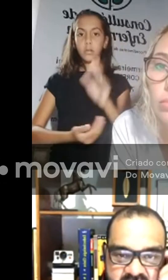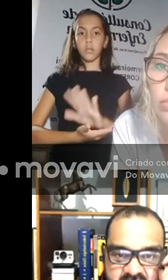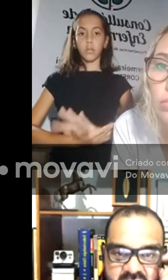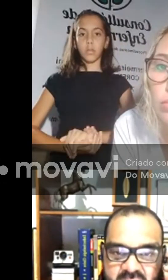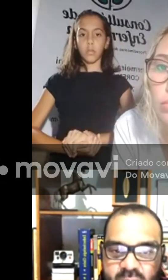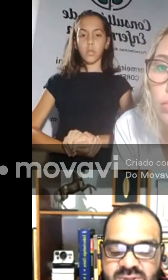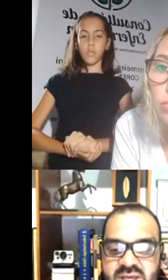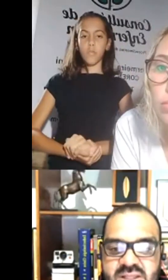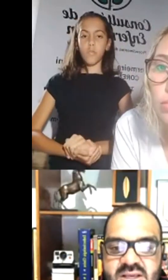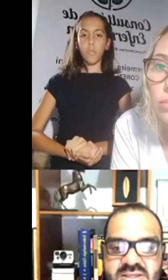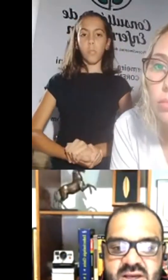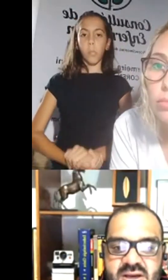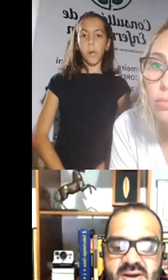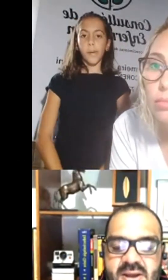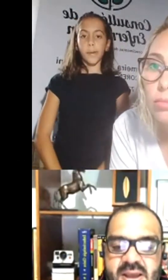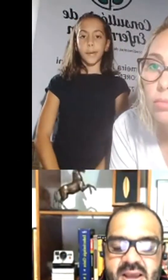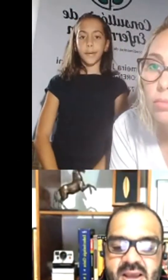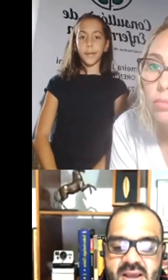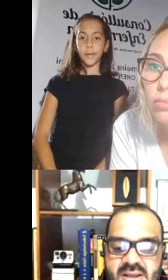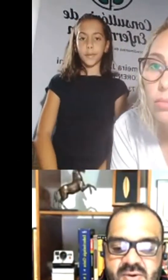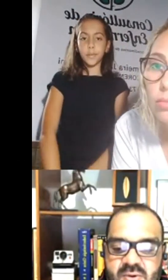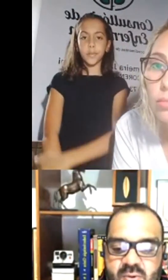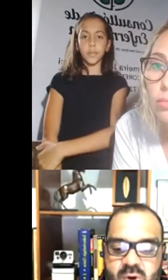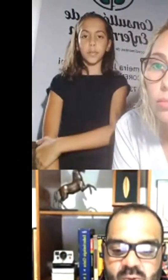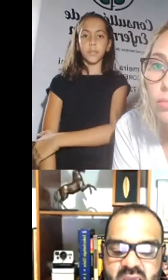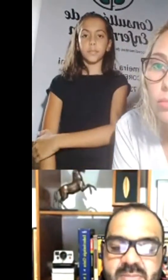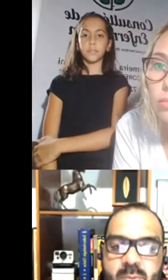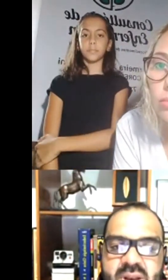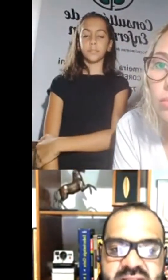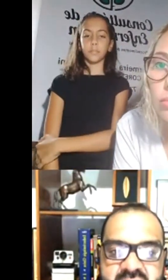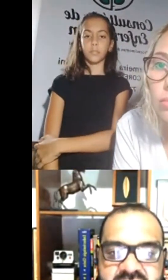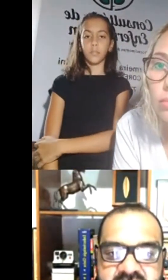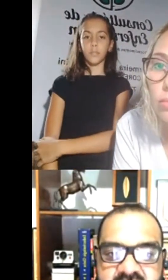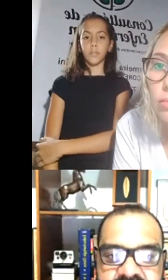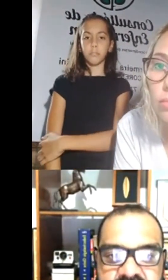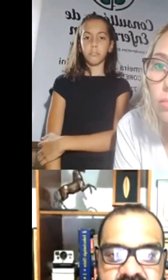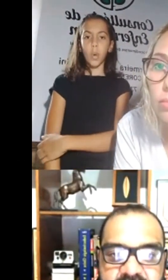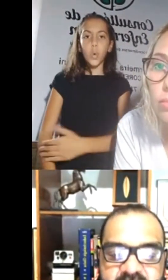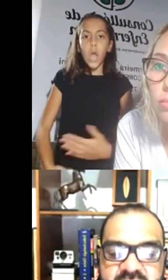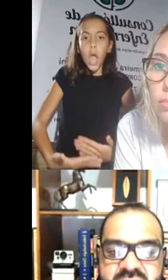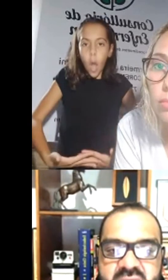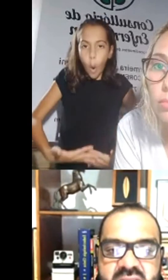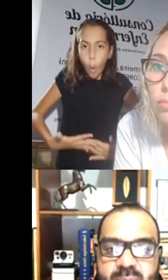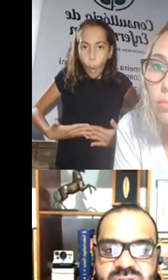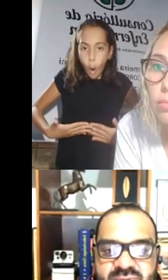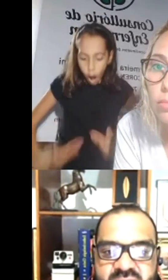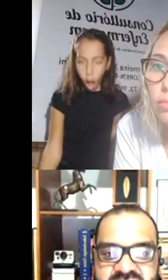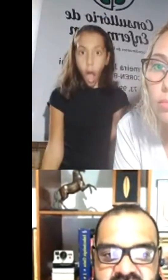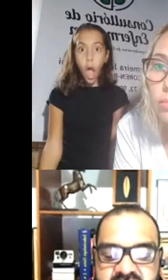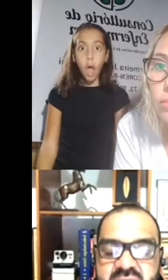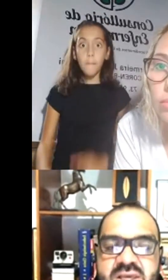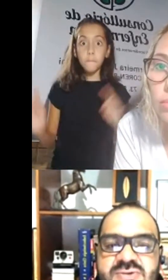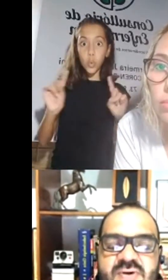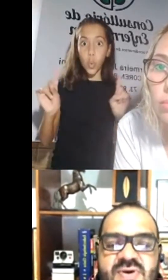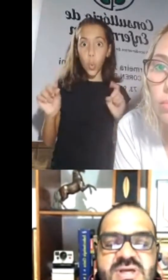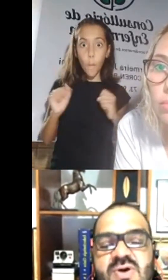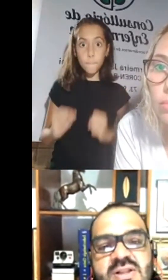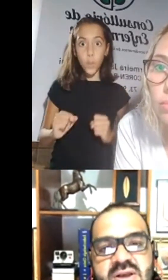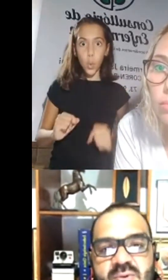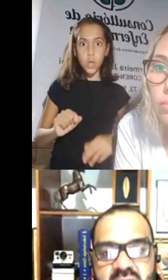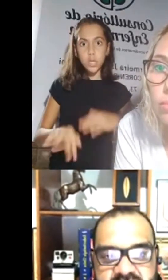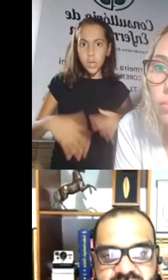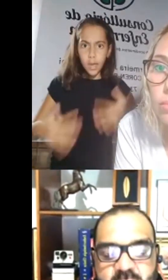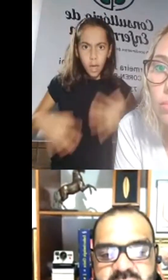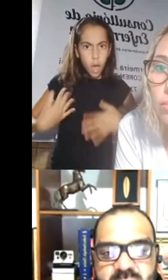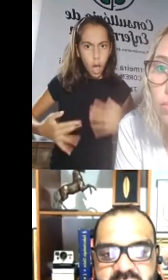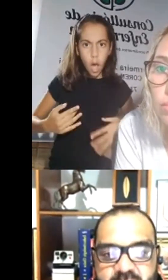aí. Com certeza, qualquer mobilidade que ele tenha e que ele possa fazer, isso vai fazer que ele tenha